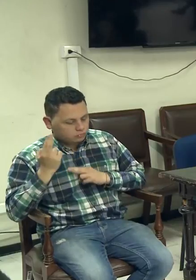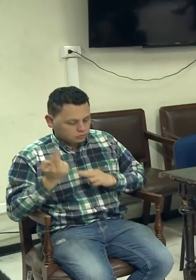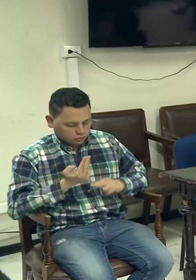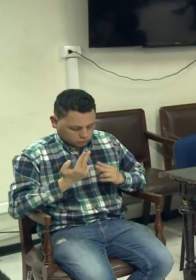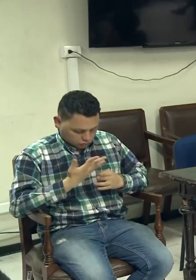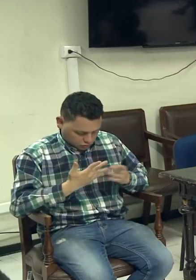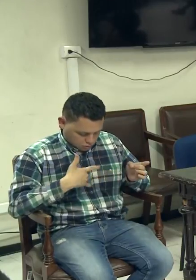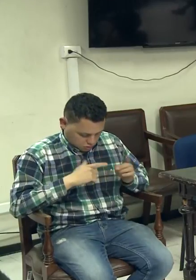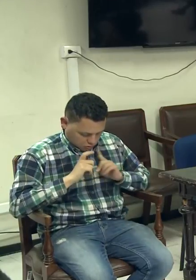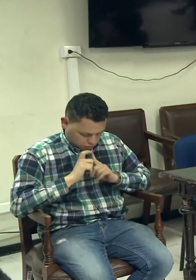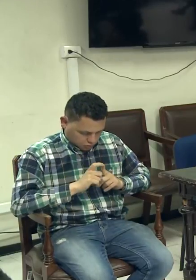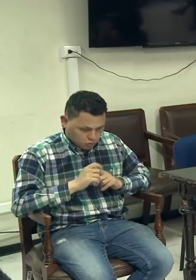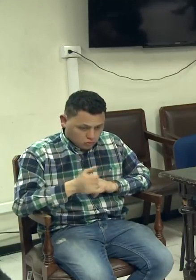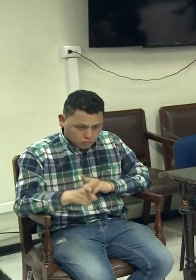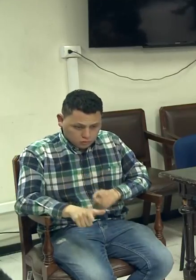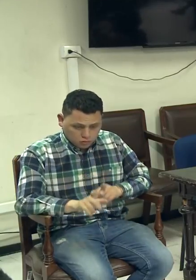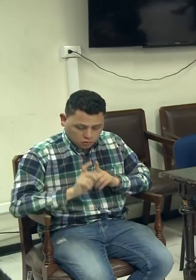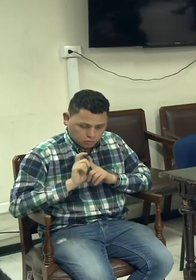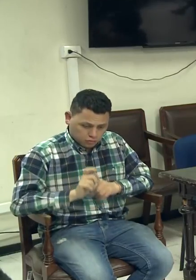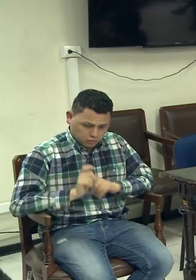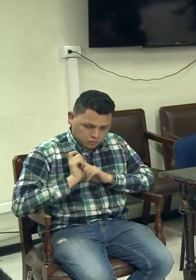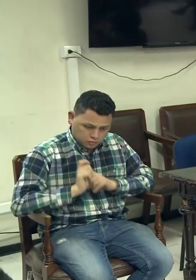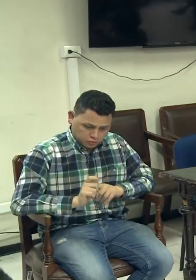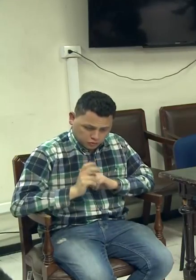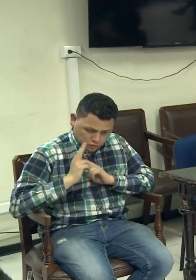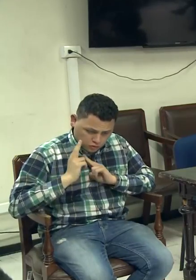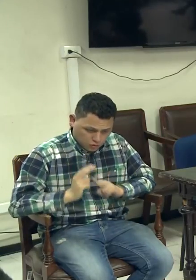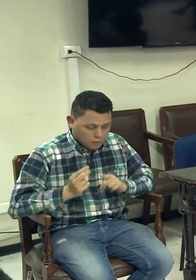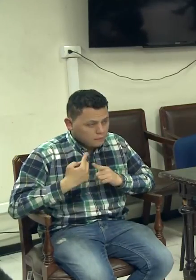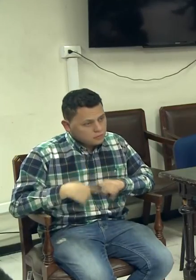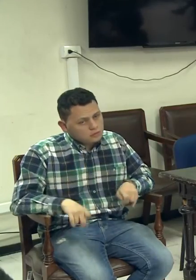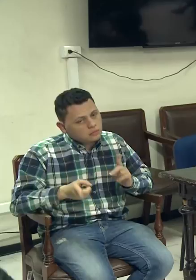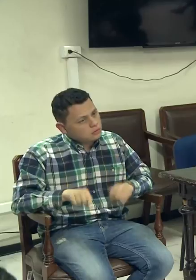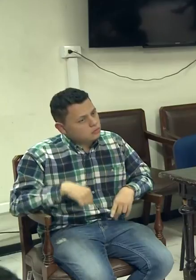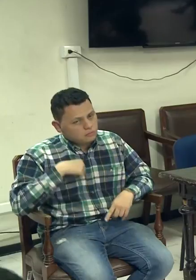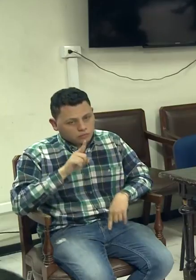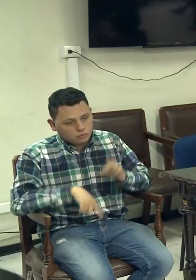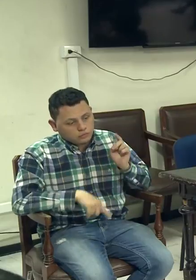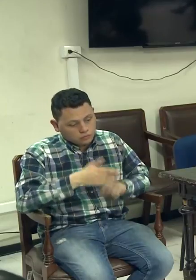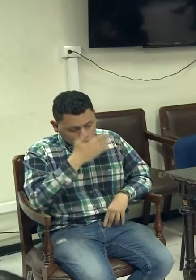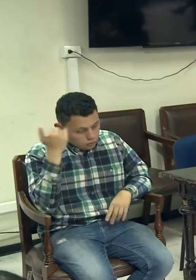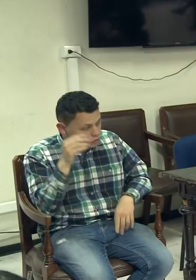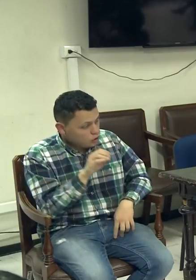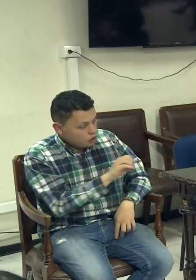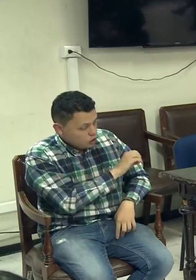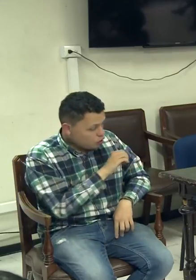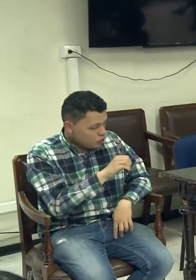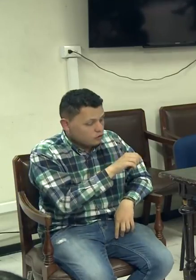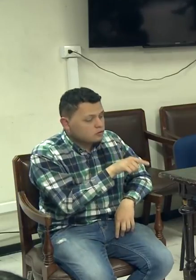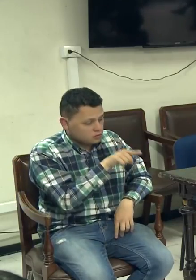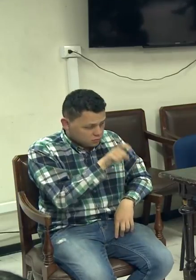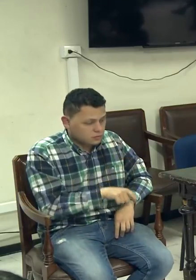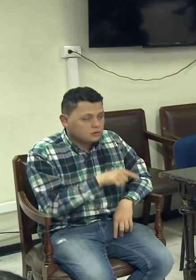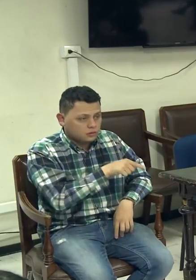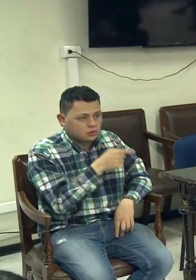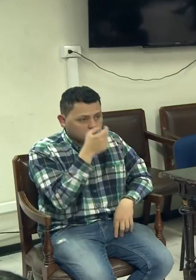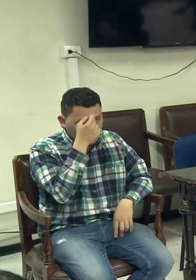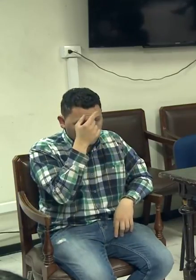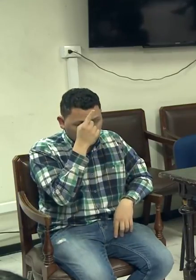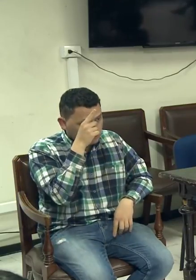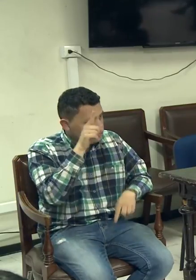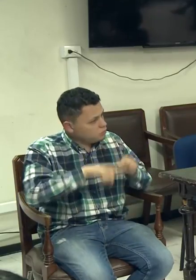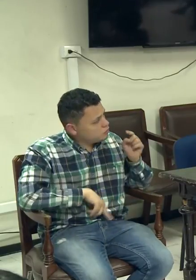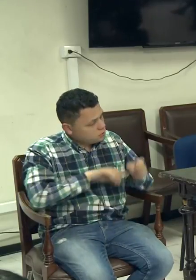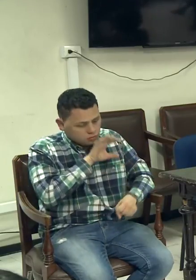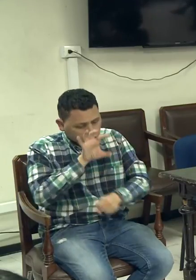nuestra palabra una a otra, pero no podemos olvidar que los hombres necesitan entender que no